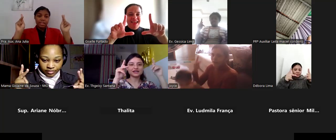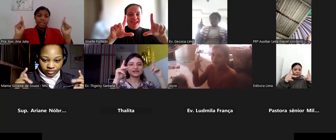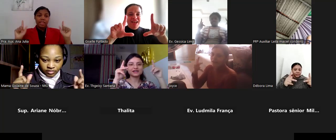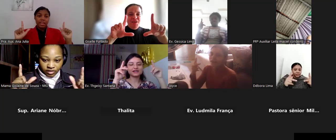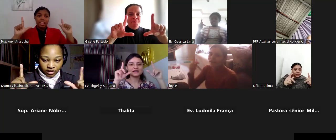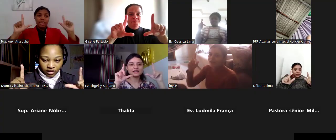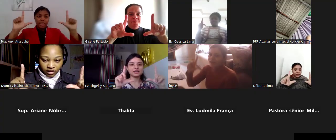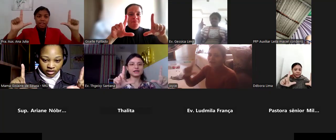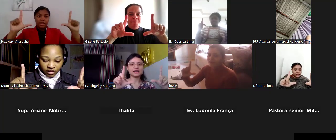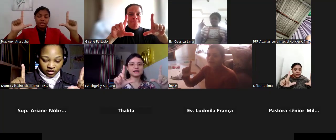L,